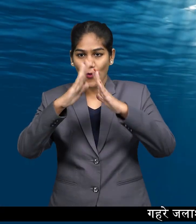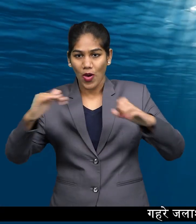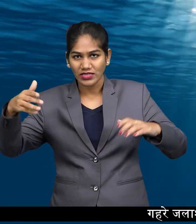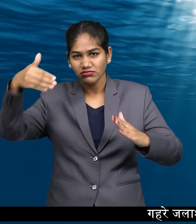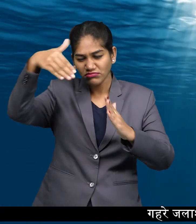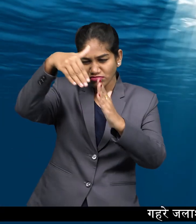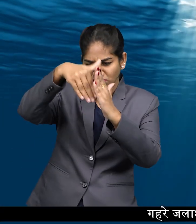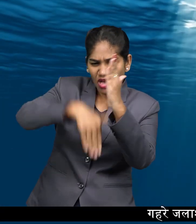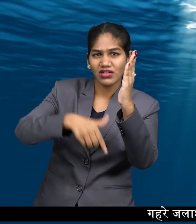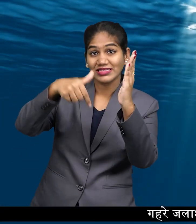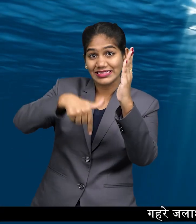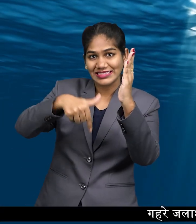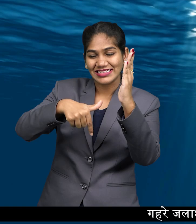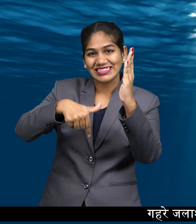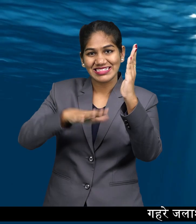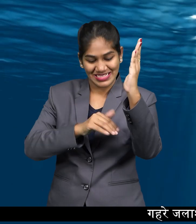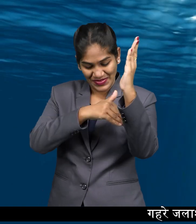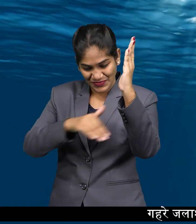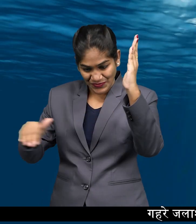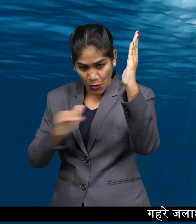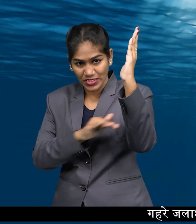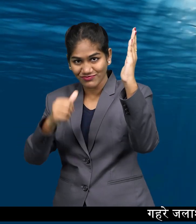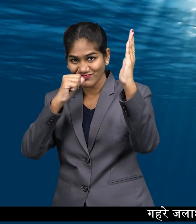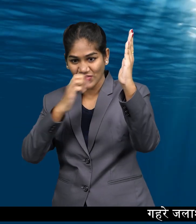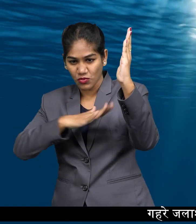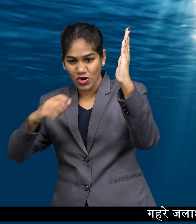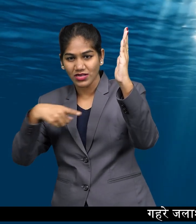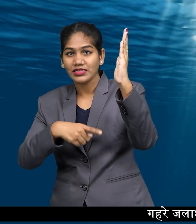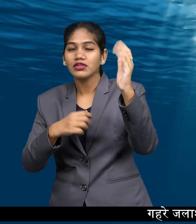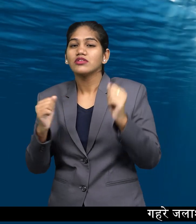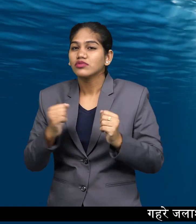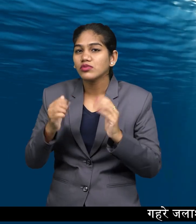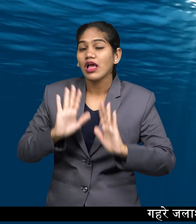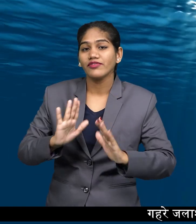पांचवा, गहरे जलाशय के अंदर का पानी सतह पर मौजूद